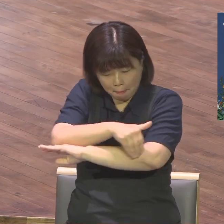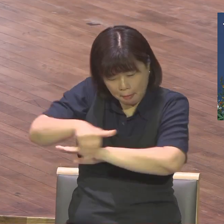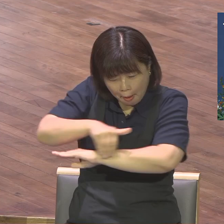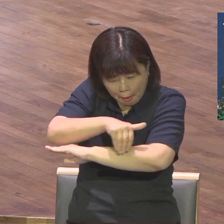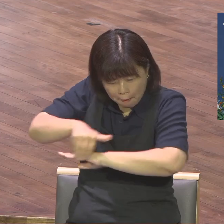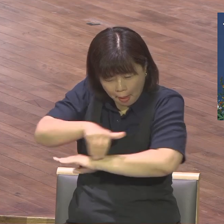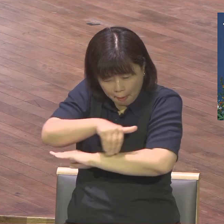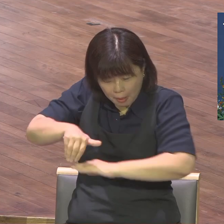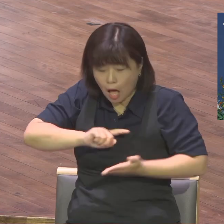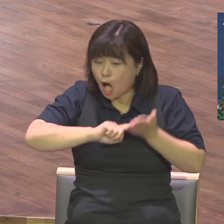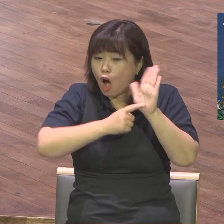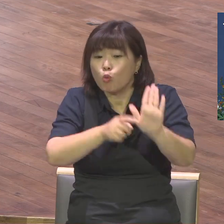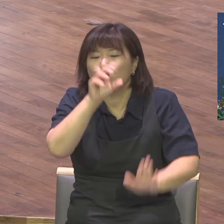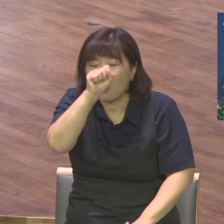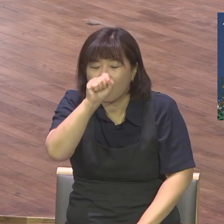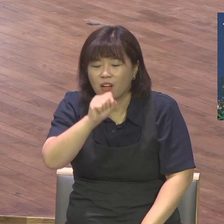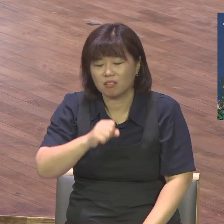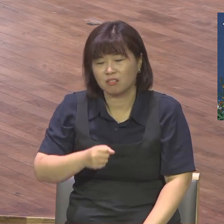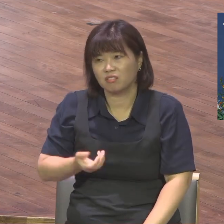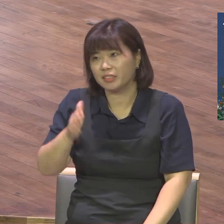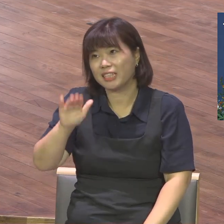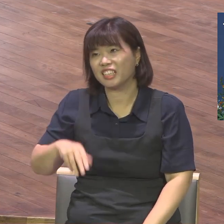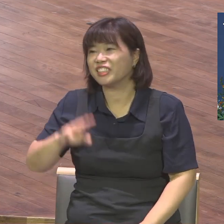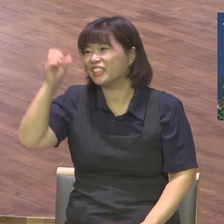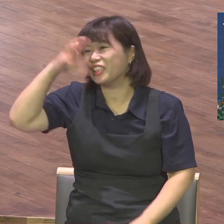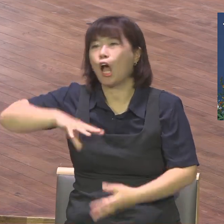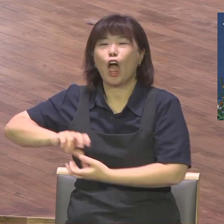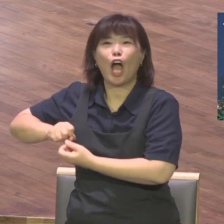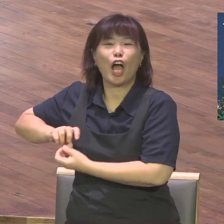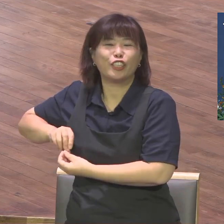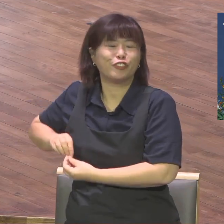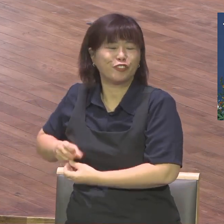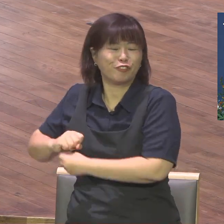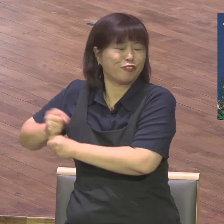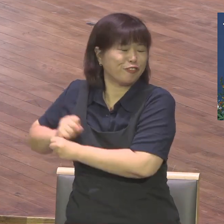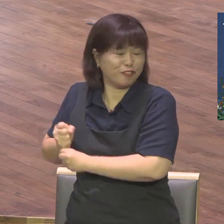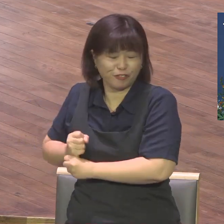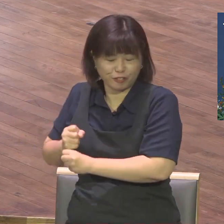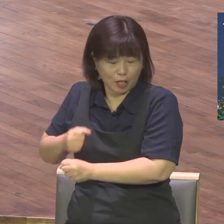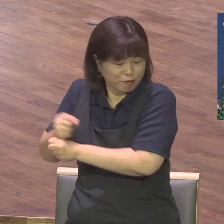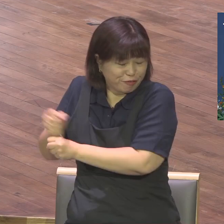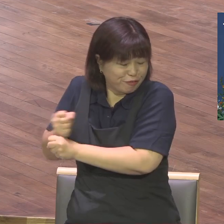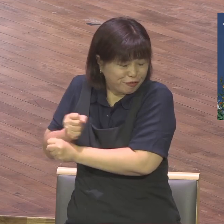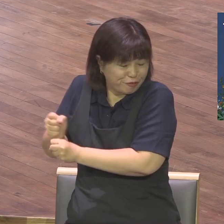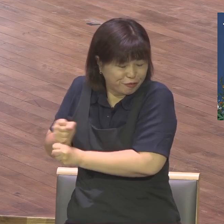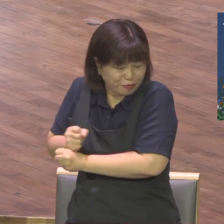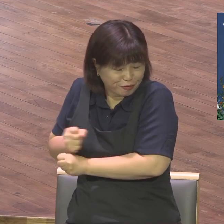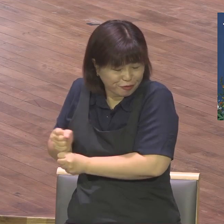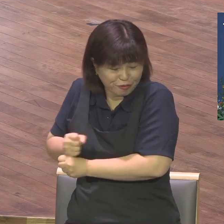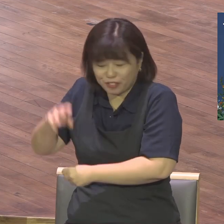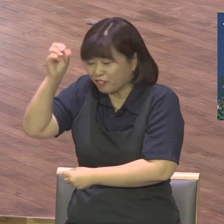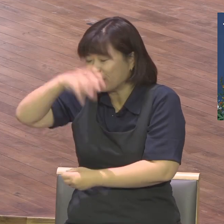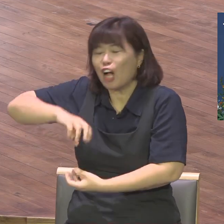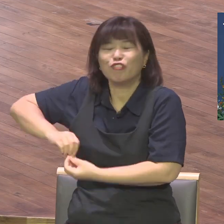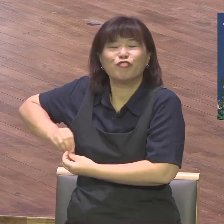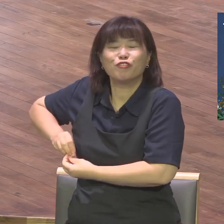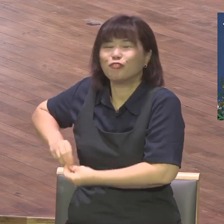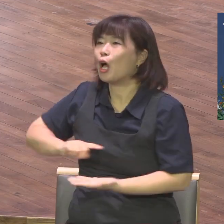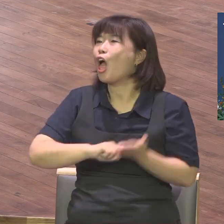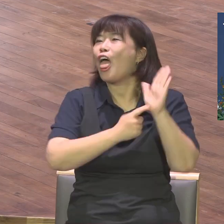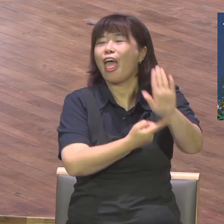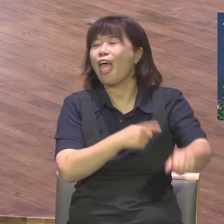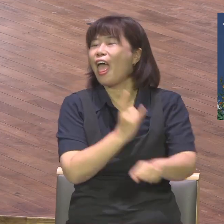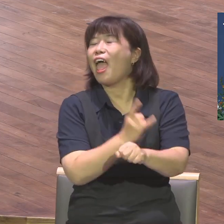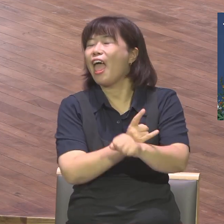무조건 2,000명. 그런 식으로 때려보니까 이거 아무 대책도 없이 말이에요. 군의관 뭐래? 군의관 옵니까? 와가 다